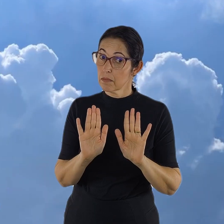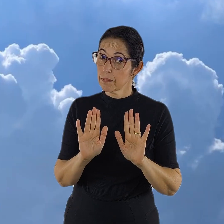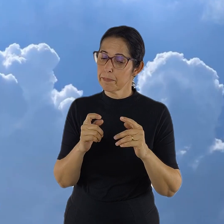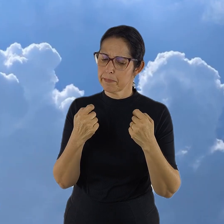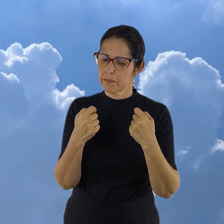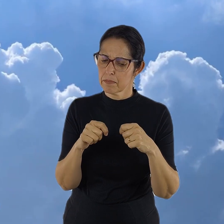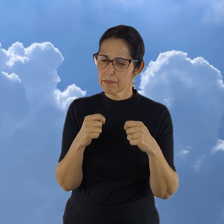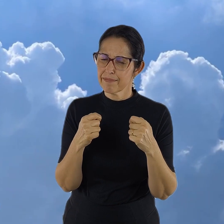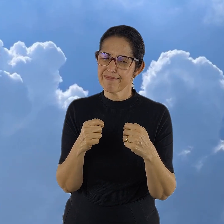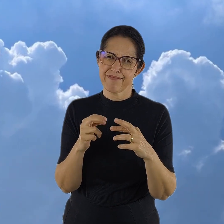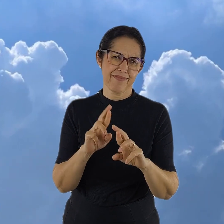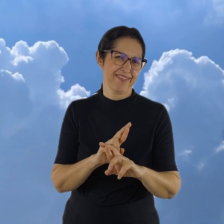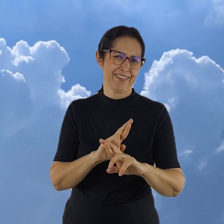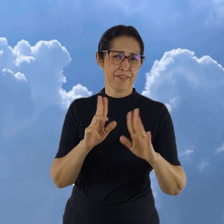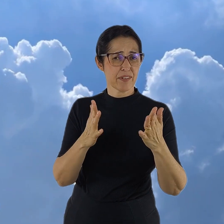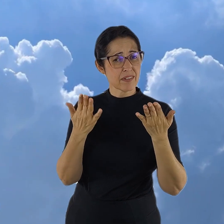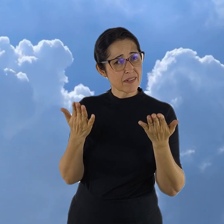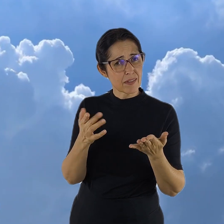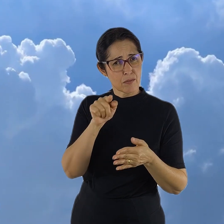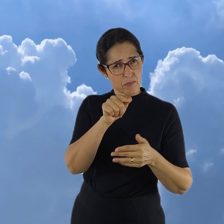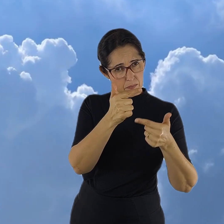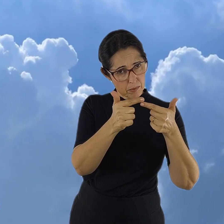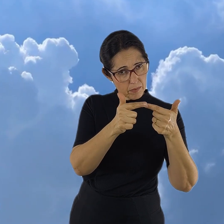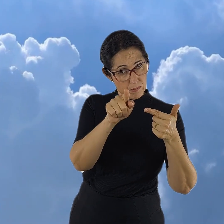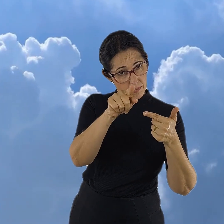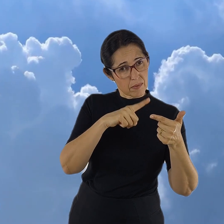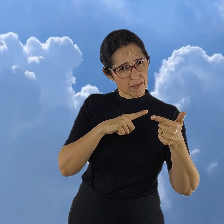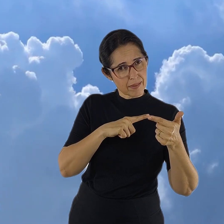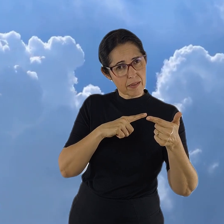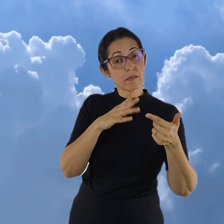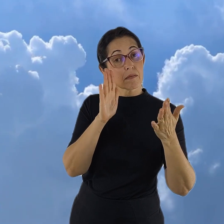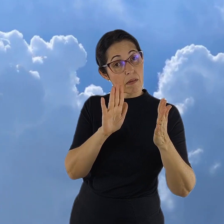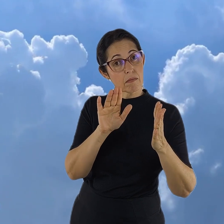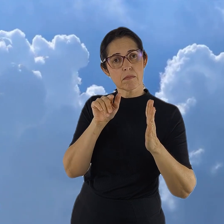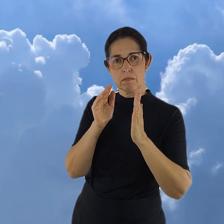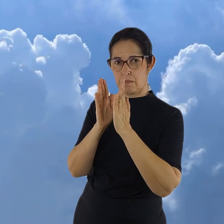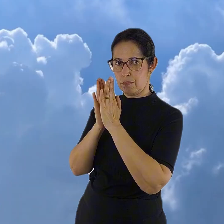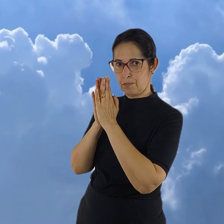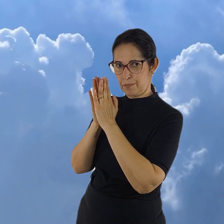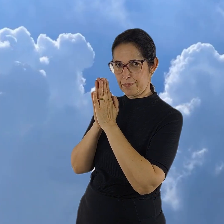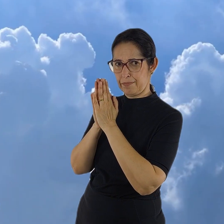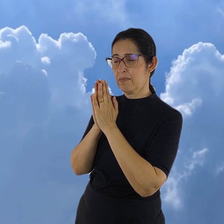Não. Vai ao Senhor. Senhor,